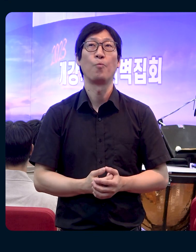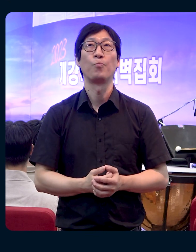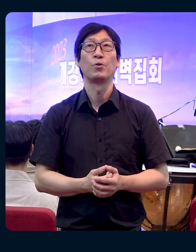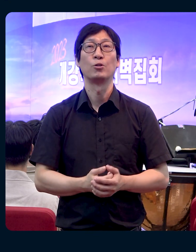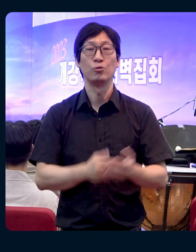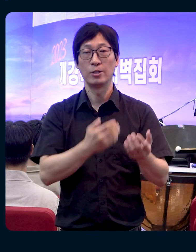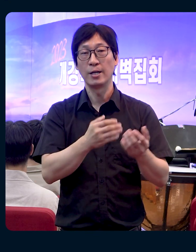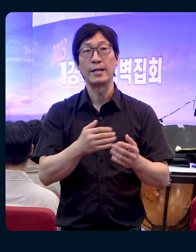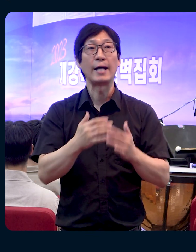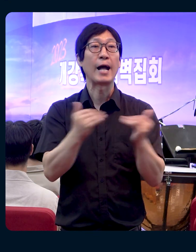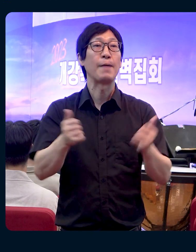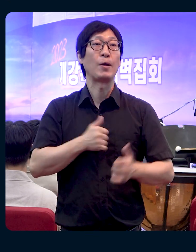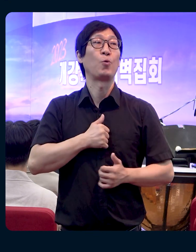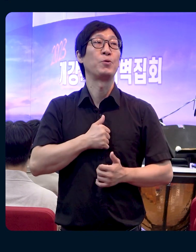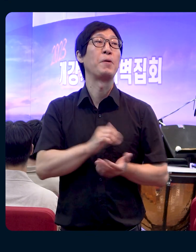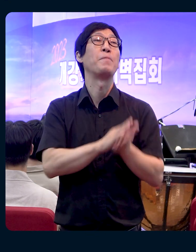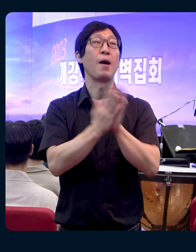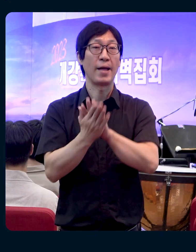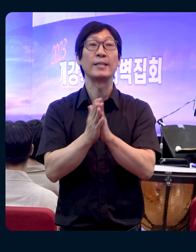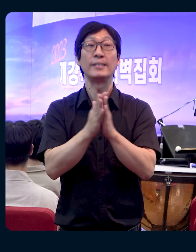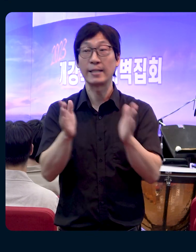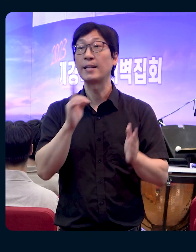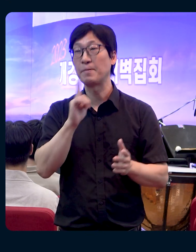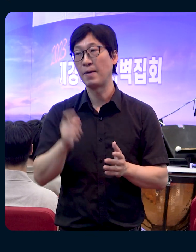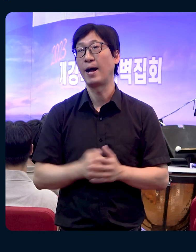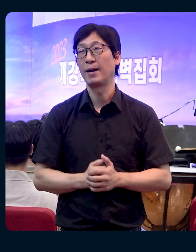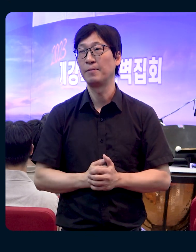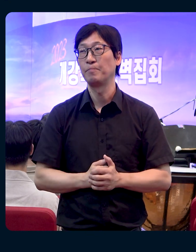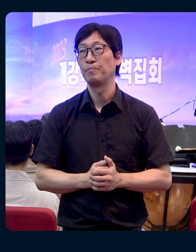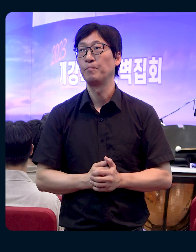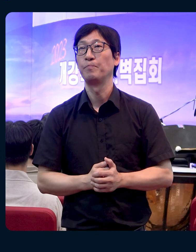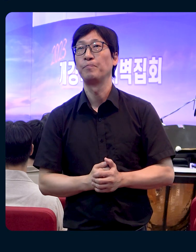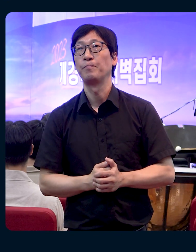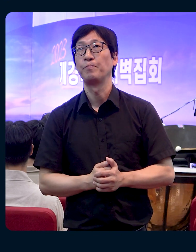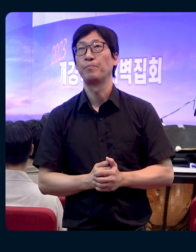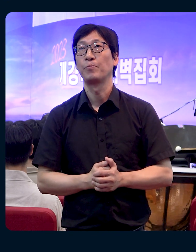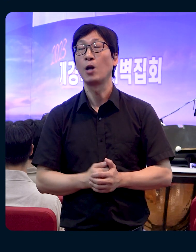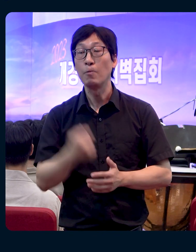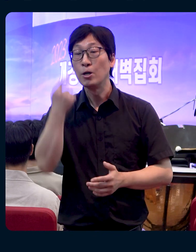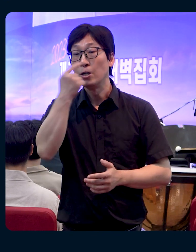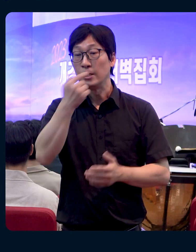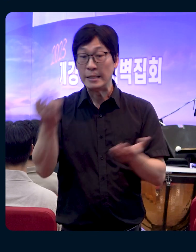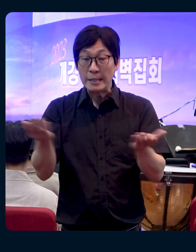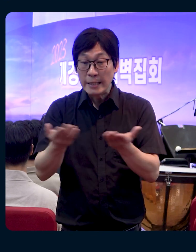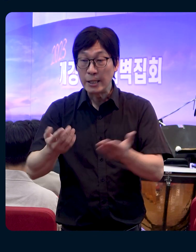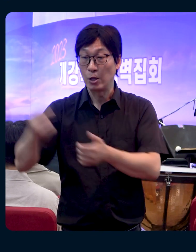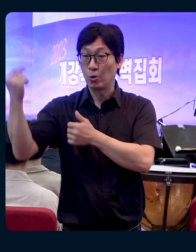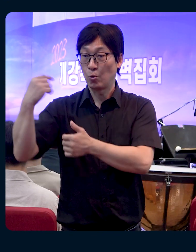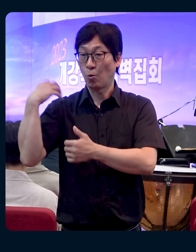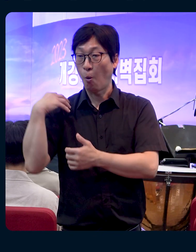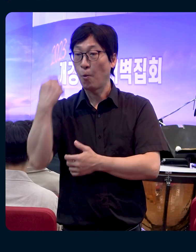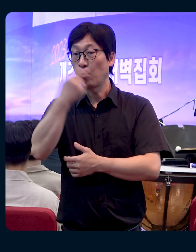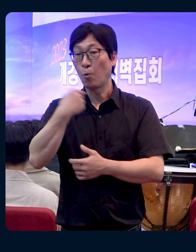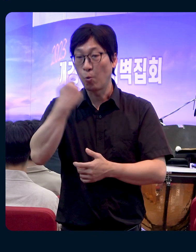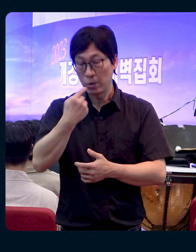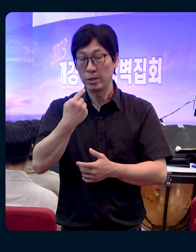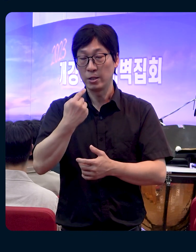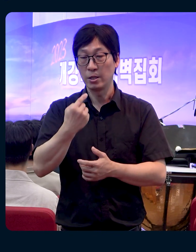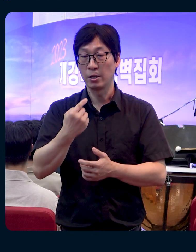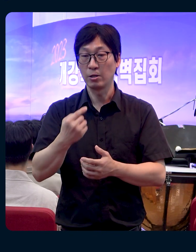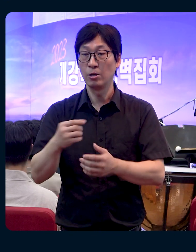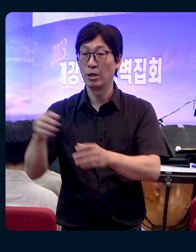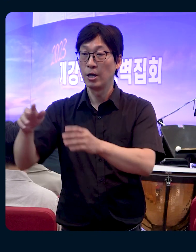있습니다. 자, 그런데 왜 이 직업소명론이 새삼스럽게 종교 개혁자들에 의해서